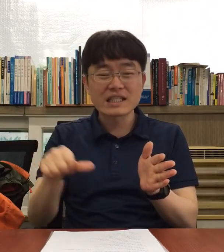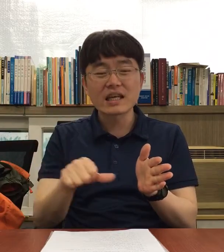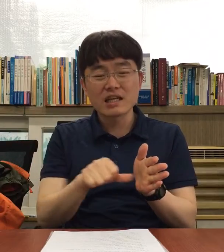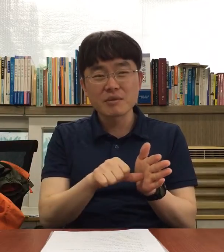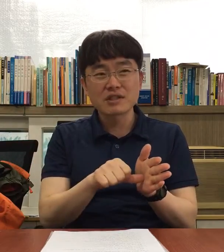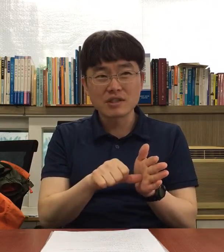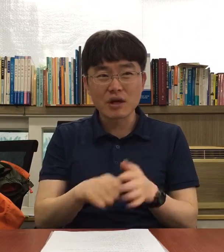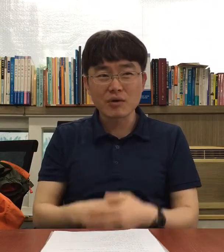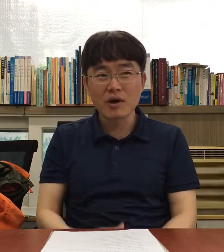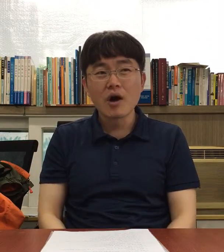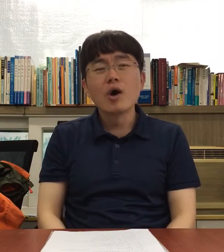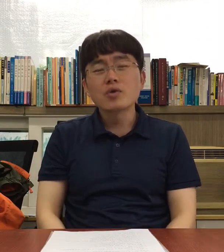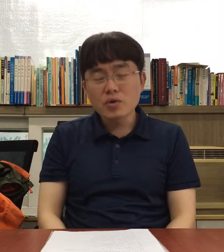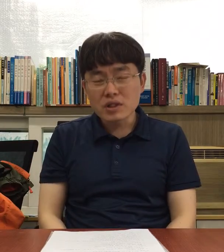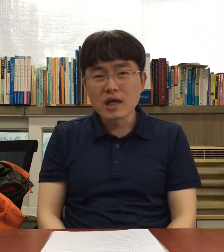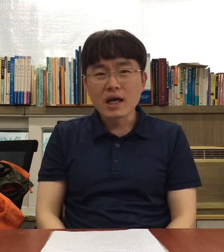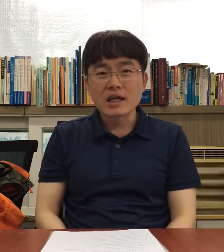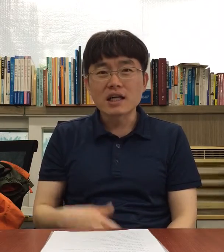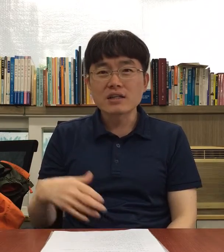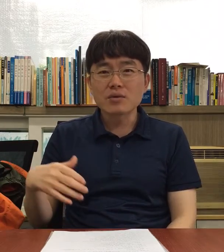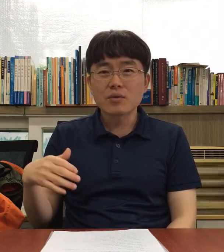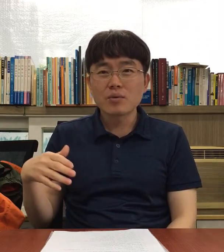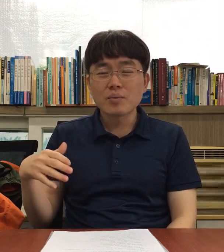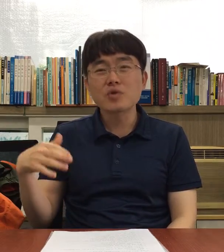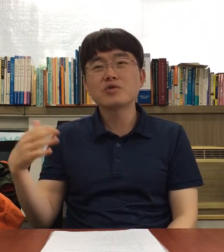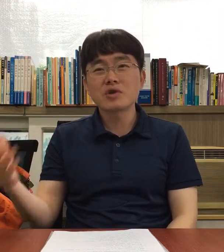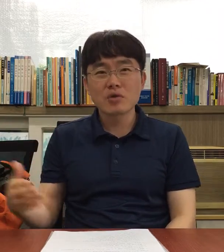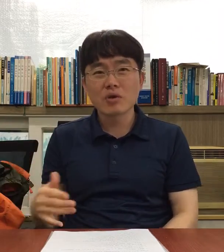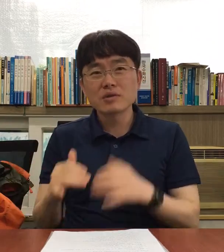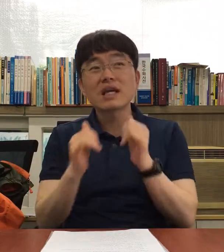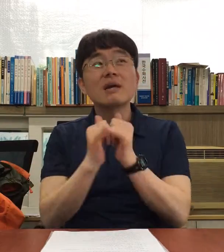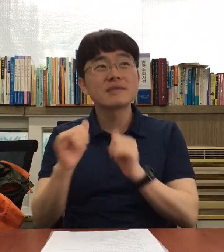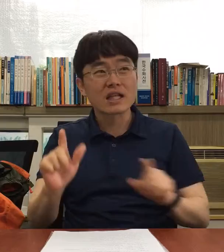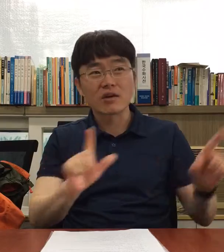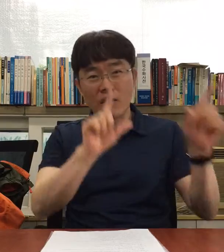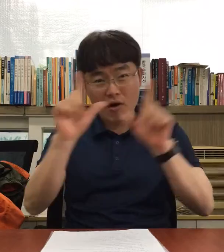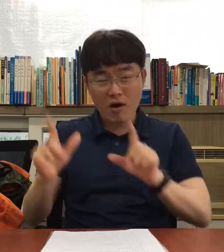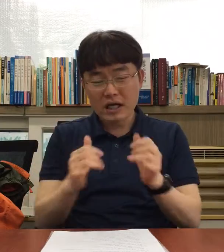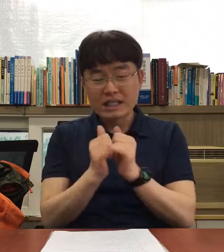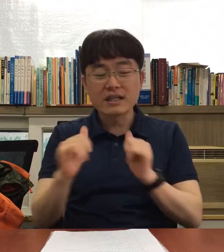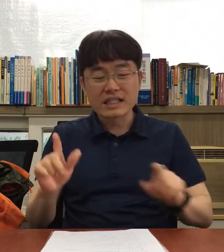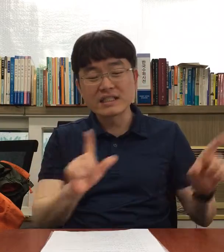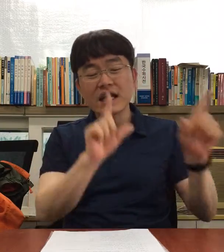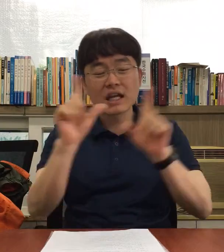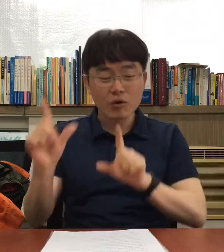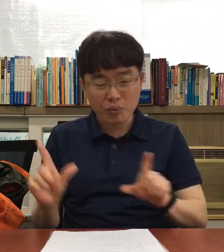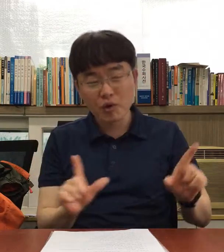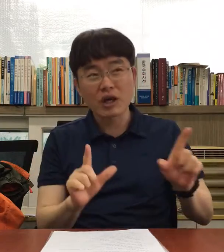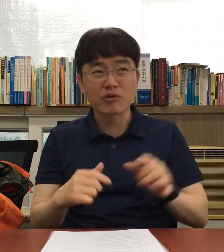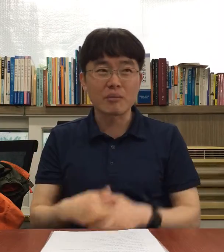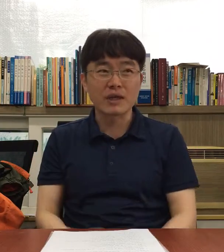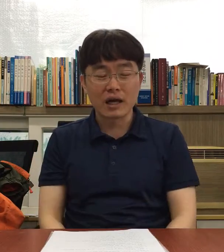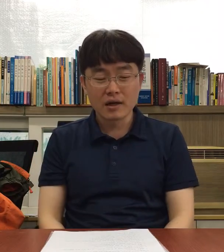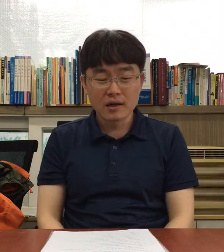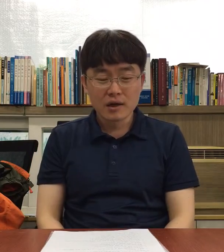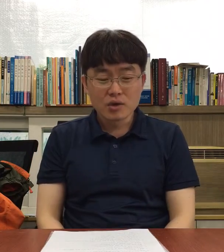인생이라는 의미를 쓰기도 하고요. 이건 또는 뭐예요? 가장 또 표준적인 수화로는 사람 사는 거, 이걸 인생이라고도 표현하기도 합니다. 두